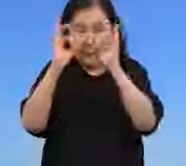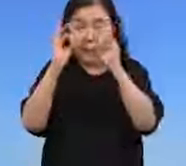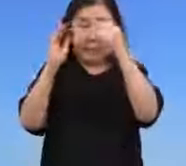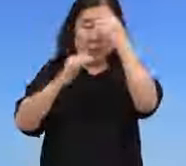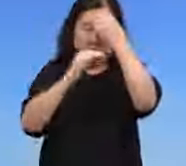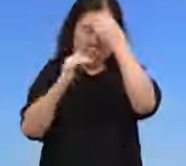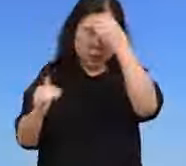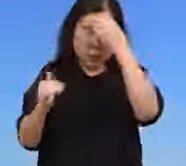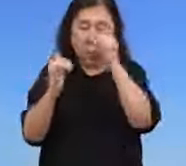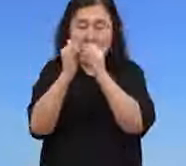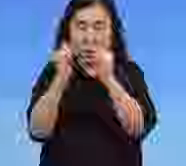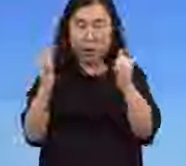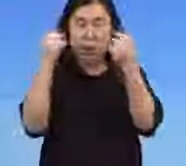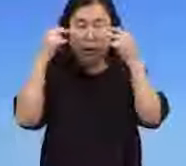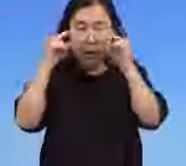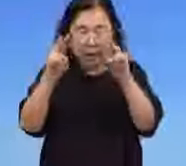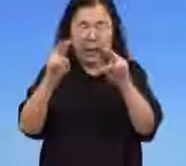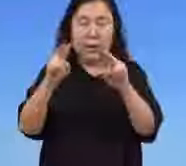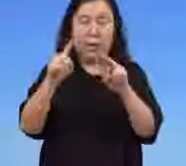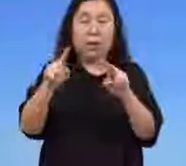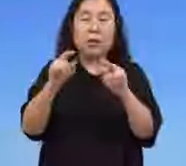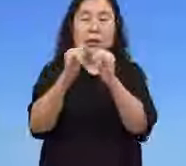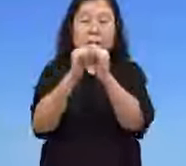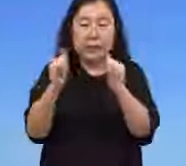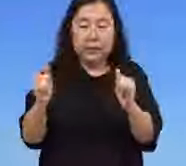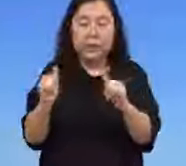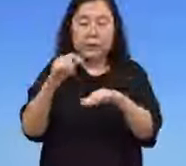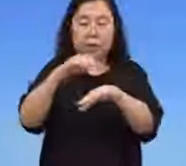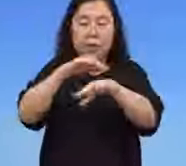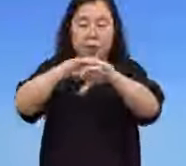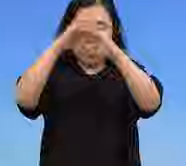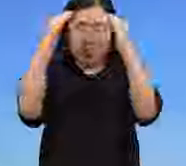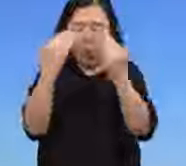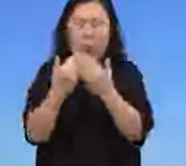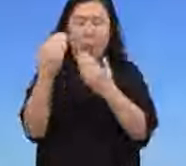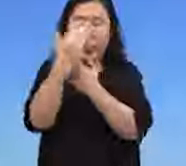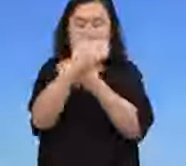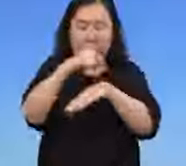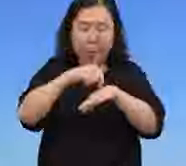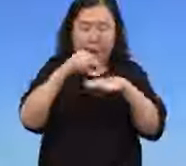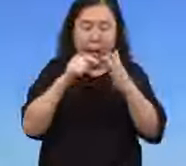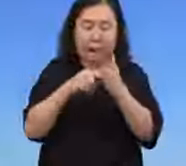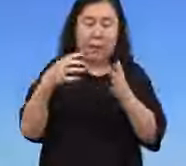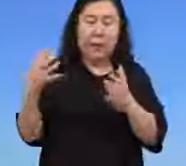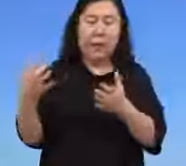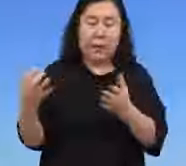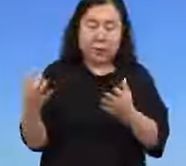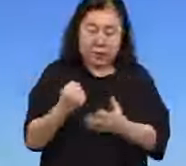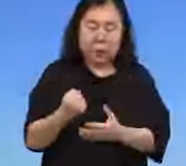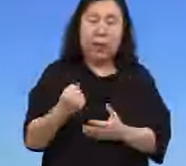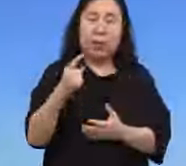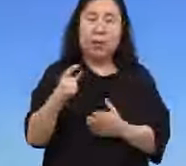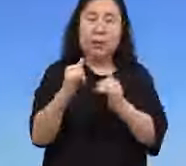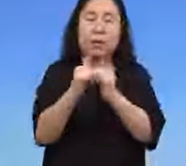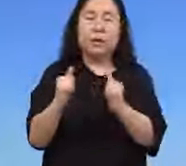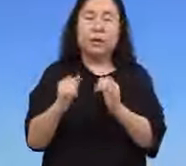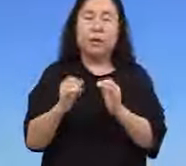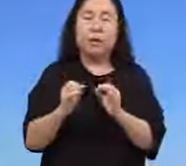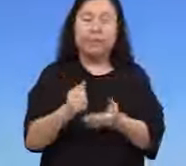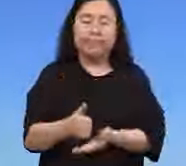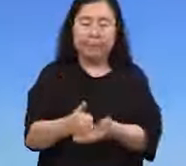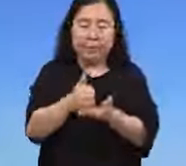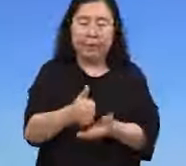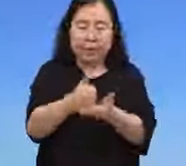향하여 온 마음을 다하여 그들을 섬겨야 되는 역할이 우리 목회자들에게 주어진 거 아닙니까?